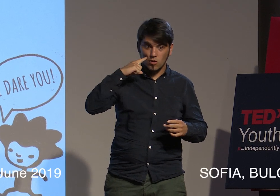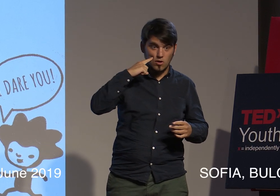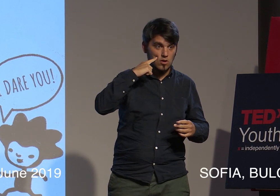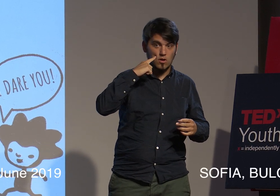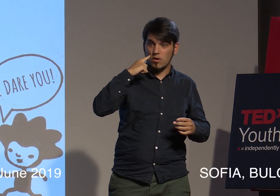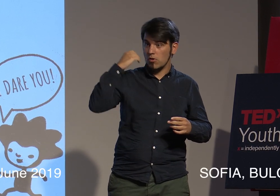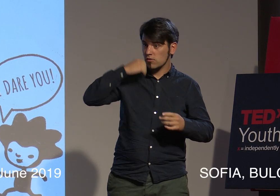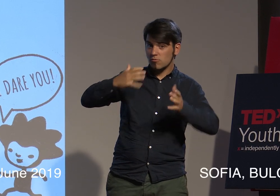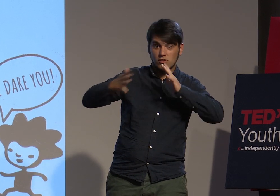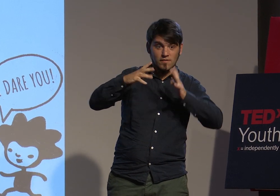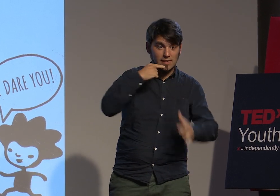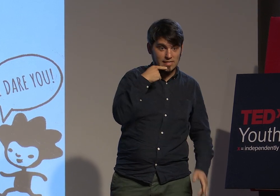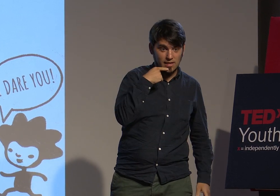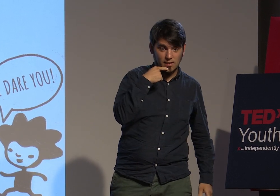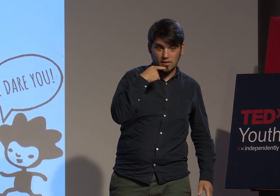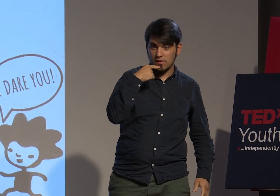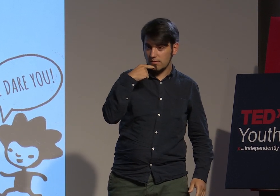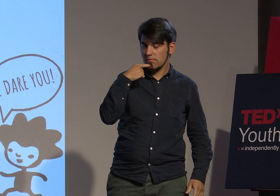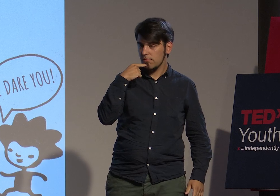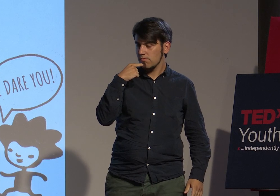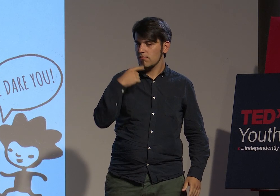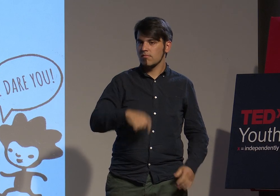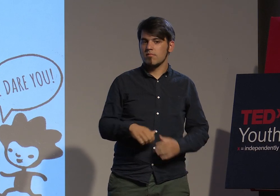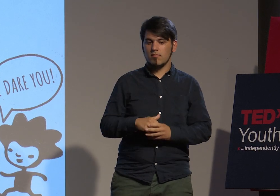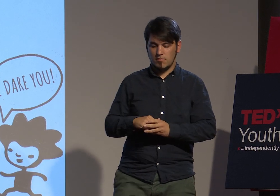аз съм глух човек. Ползвам жестов език.